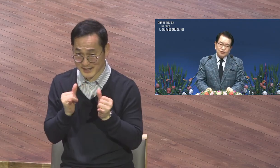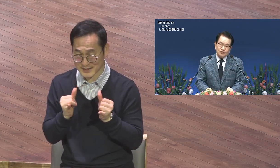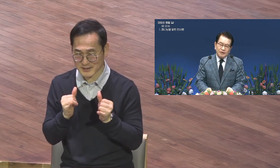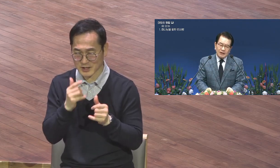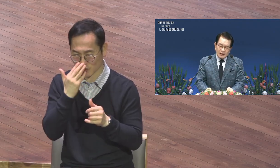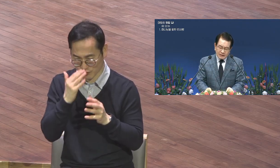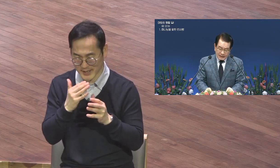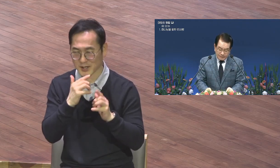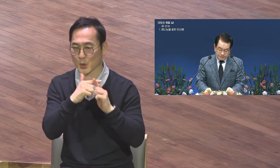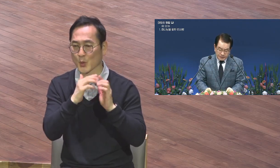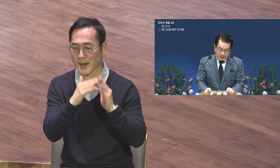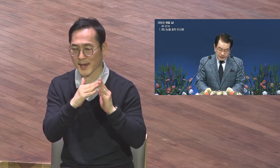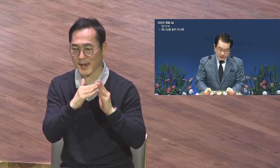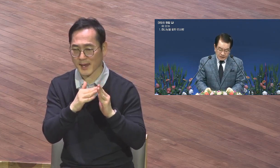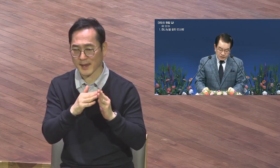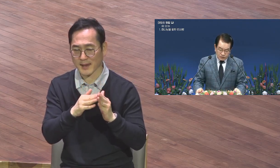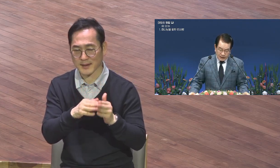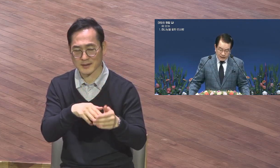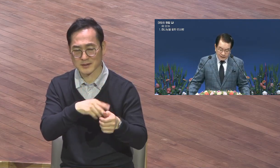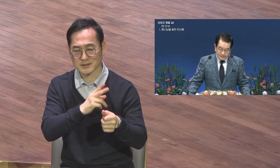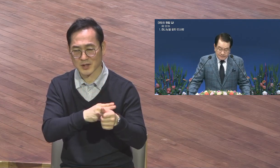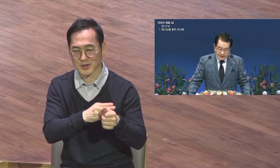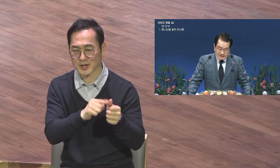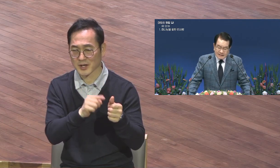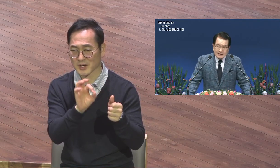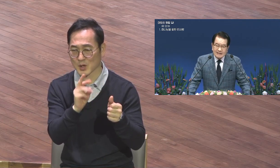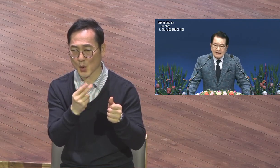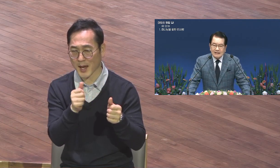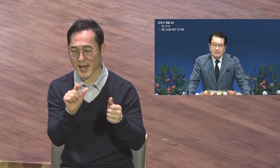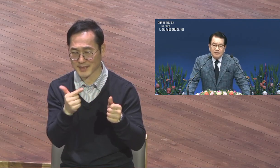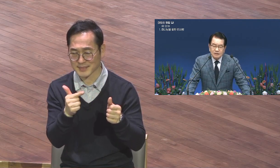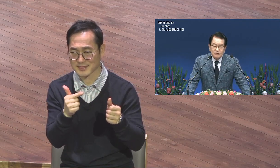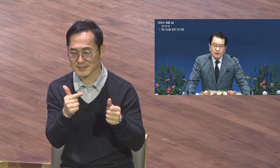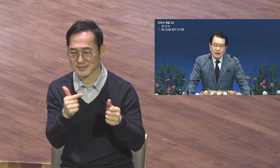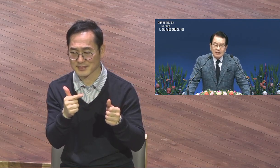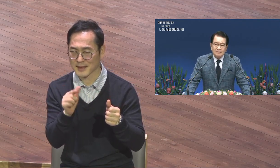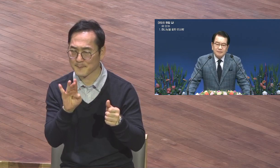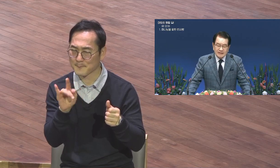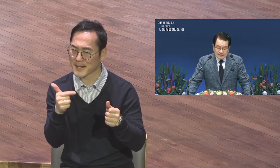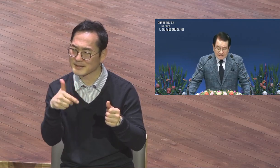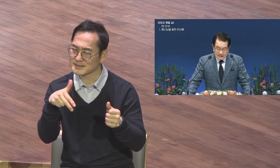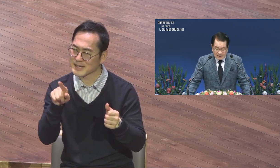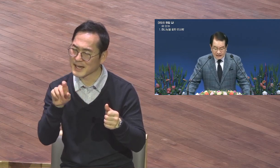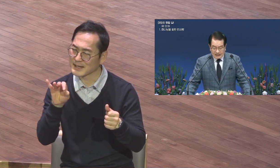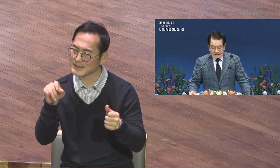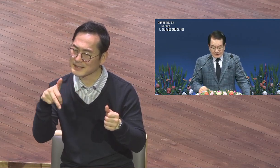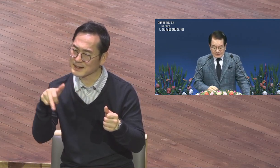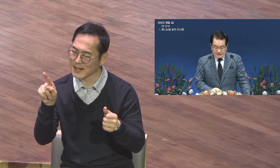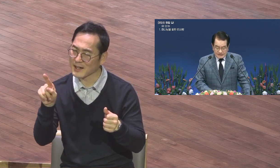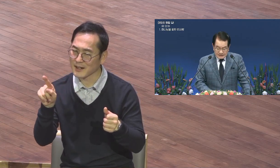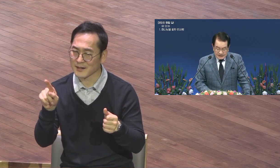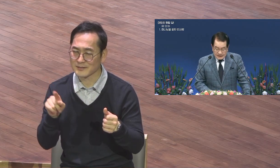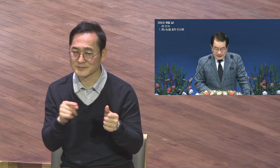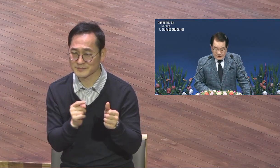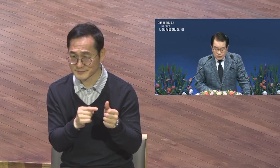유대교의 유명한 랍비였던 요하난 벤자이카라는 분이 있어요. 요하난 벤자이카,